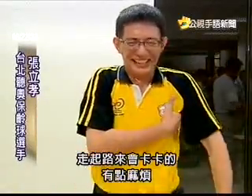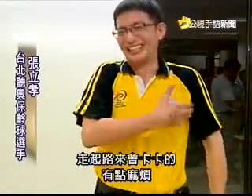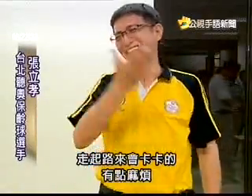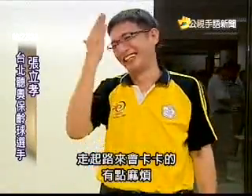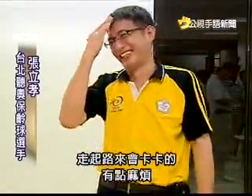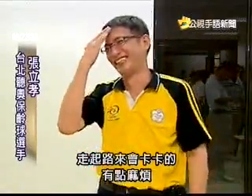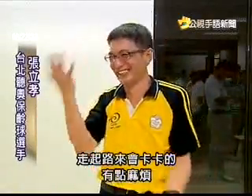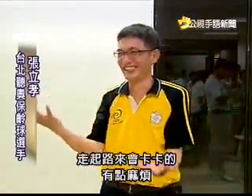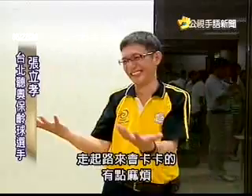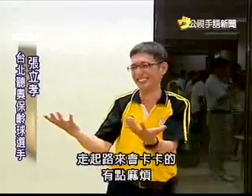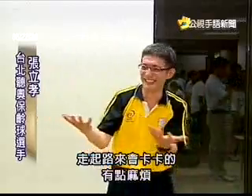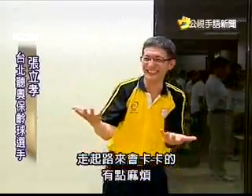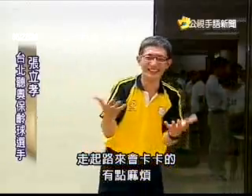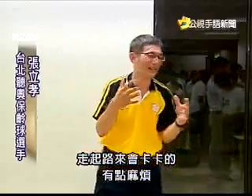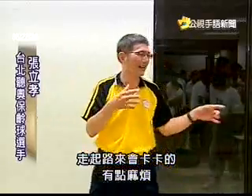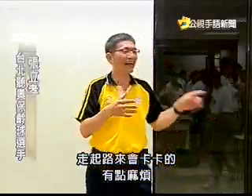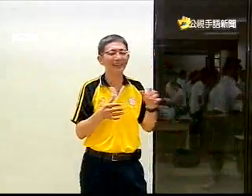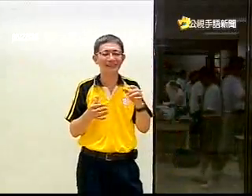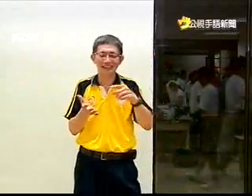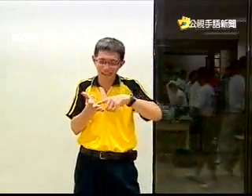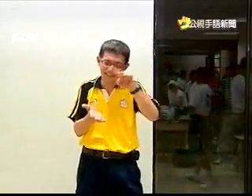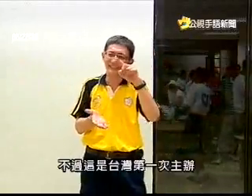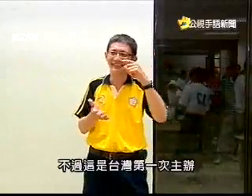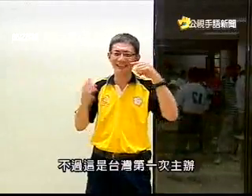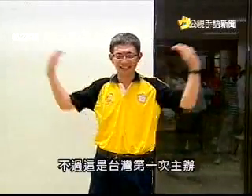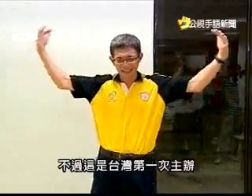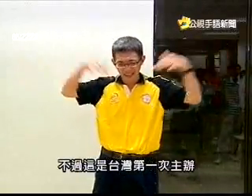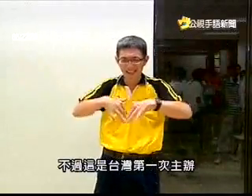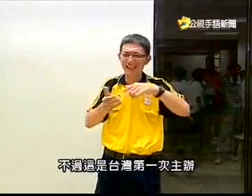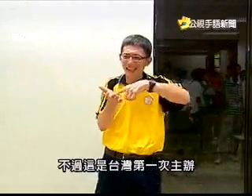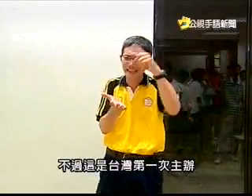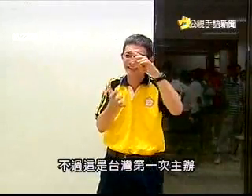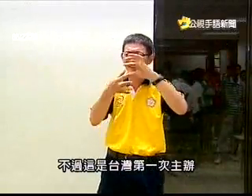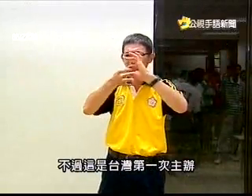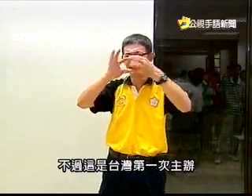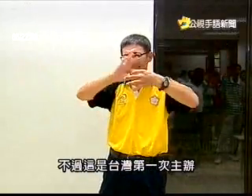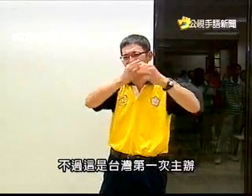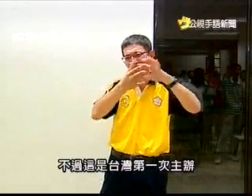的，有点麻烦。不过这是台湾第一次主办，